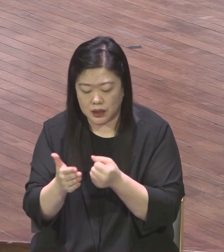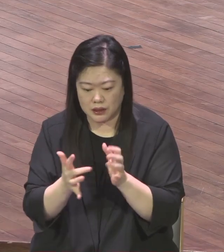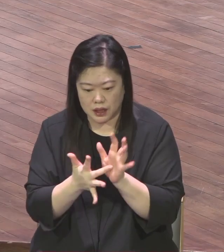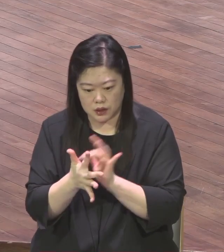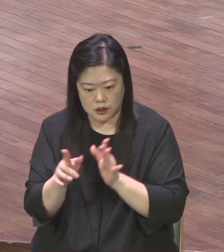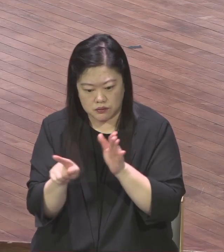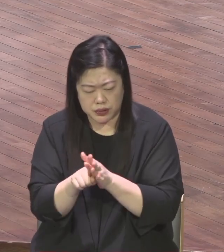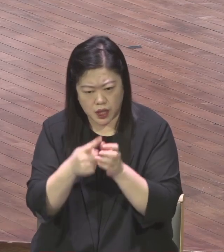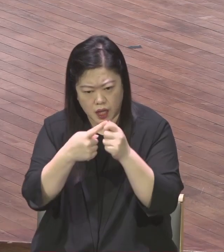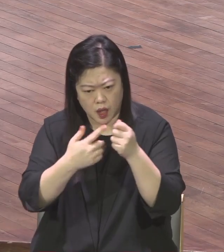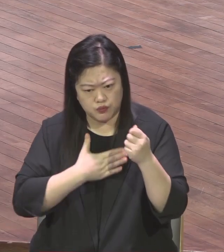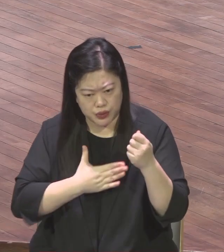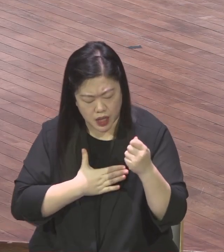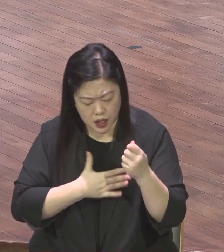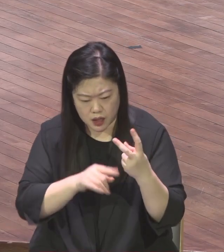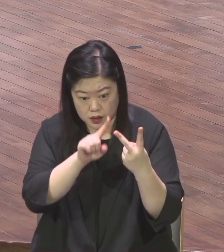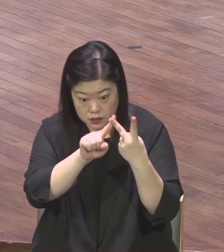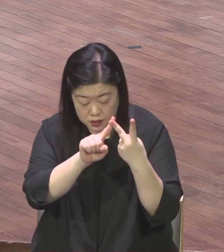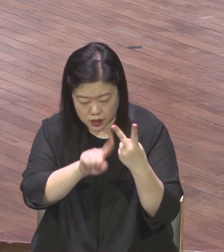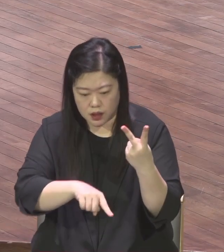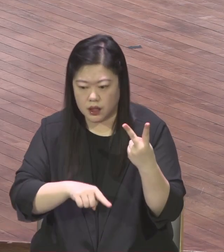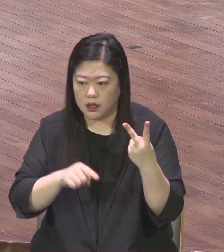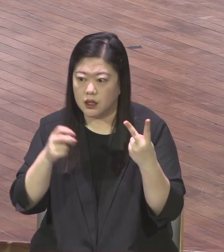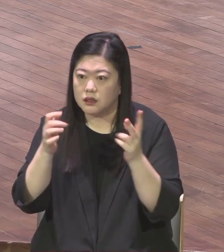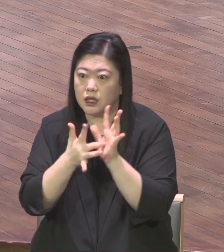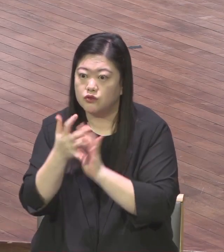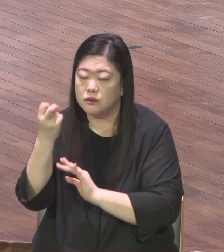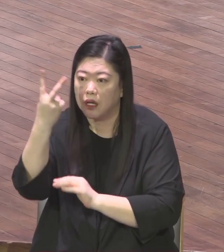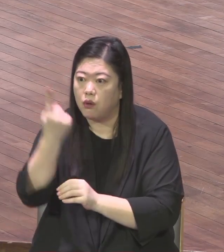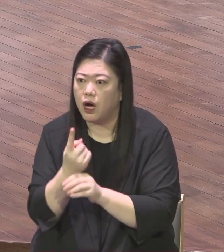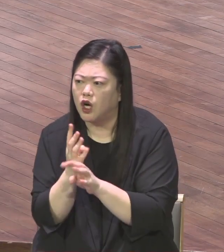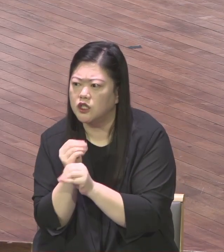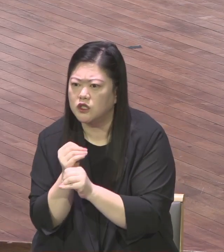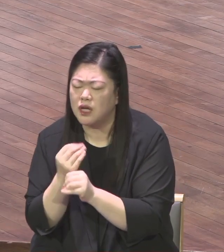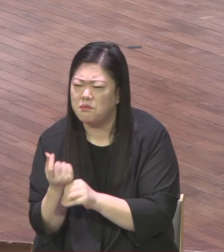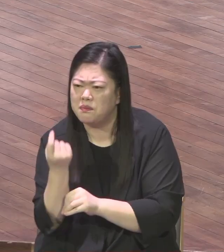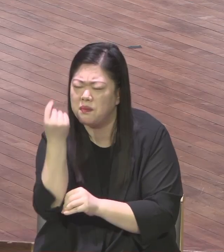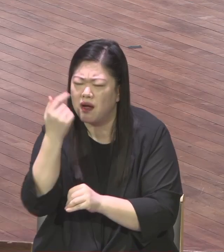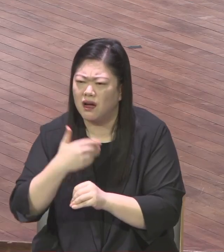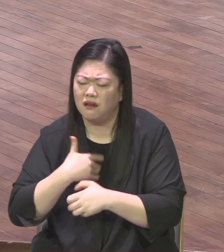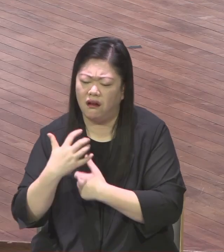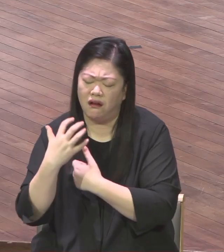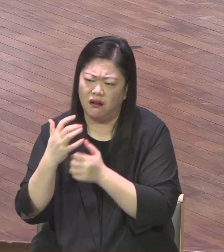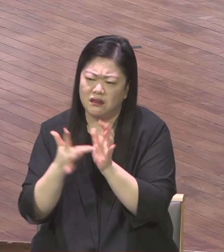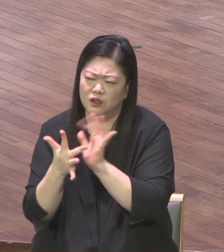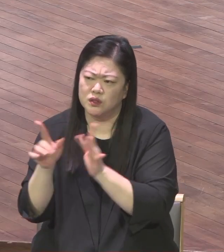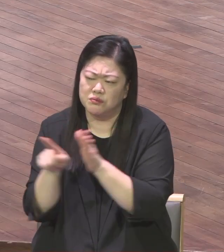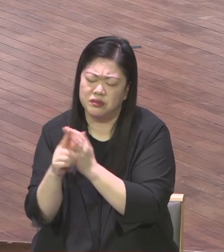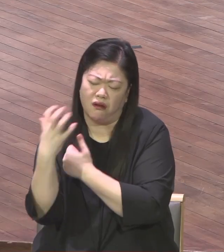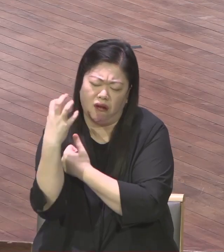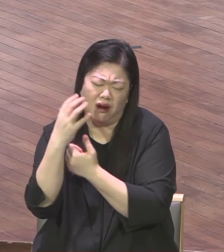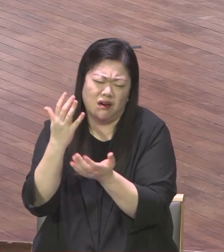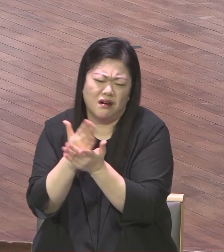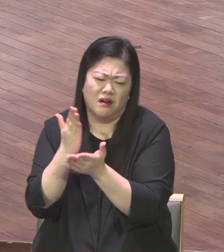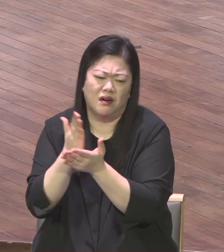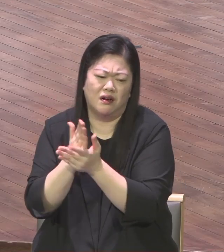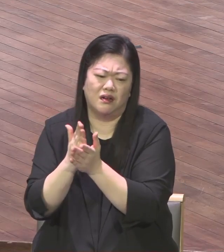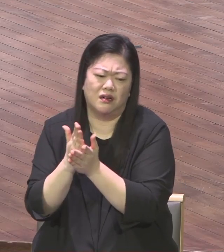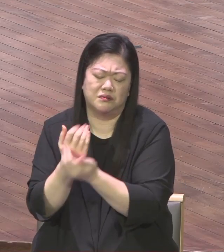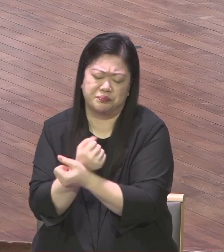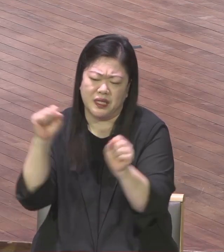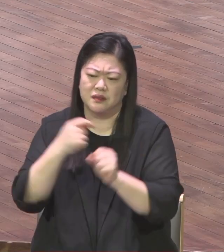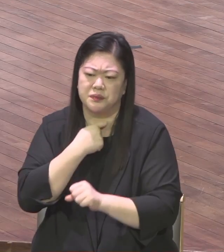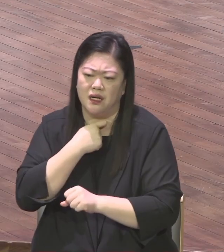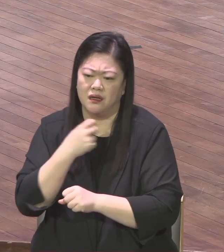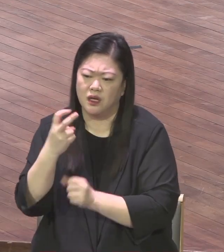그 재림 대망 열정이 간절했습니다. 예수님이 속히 오시기를 그렇게 간절했습니다.